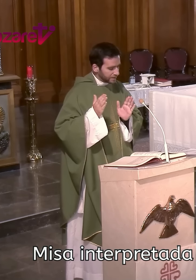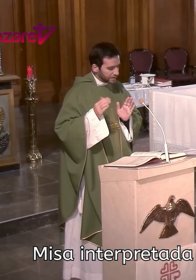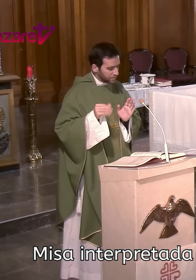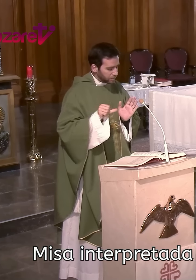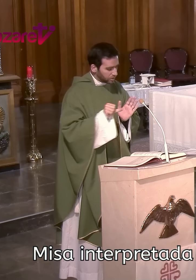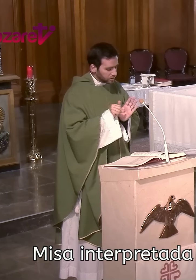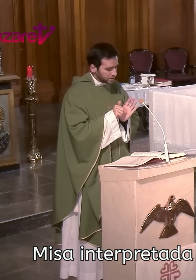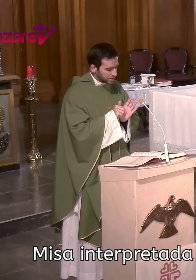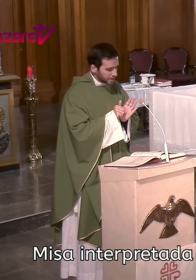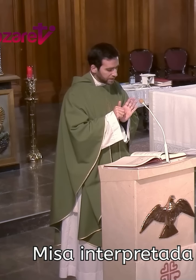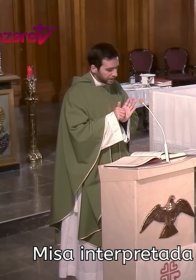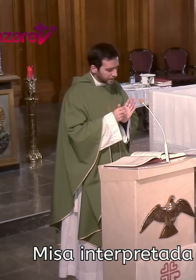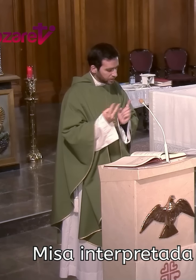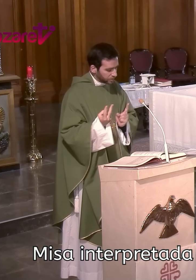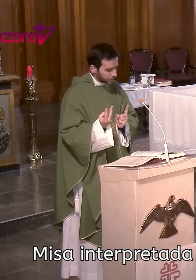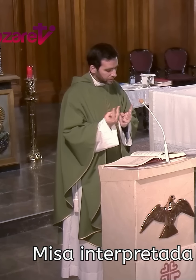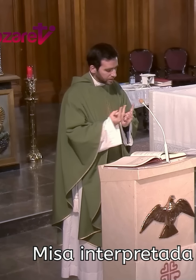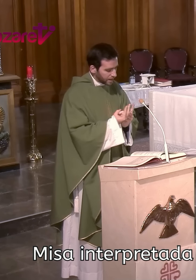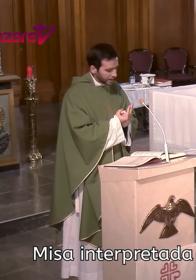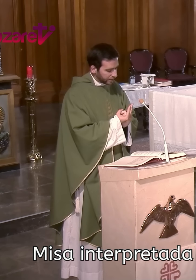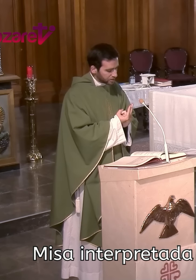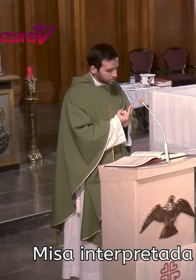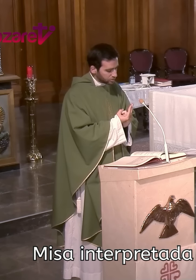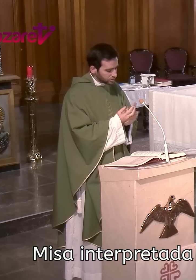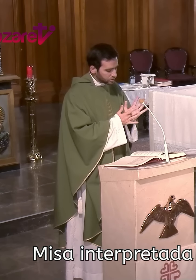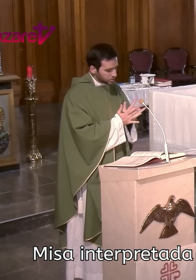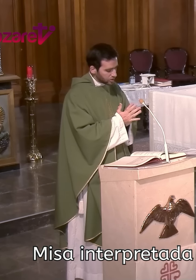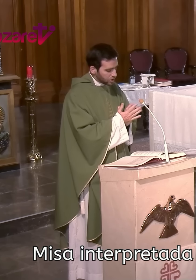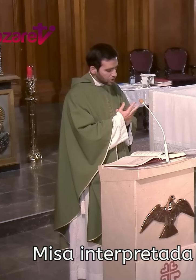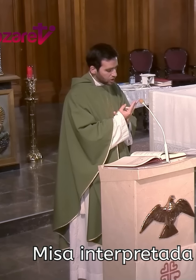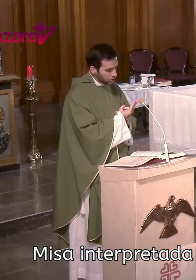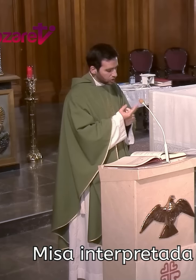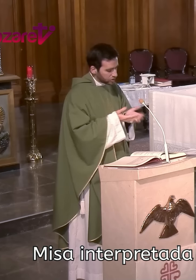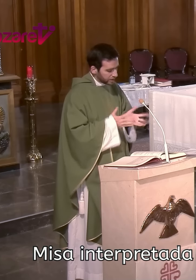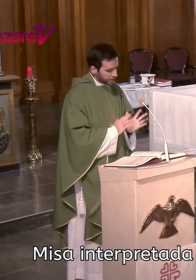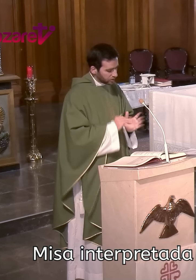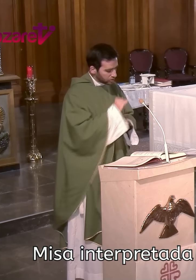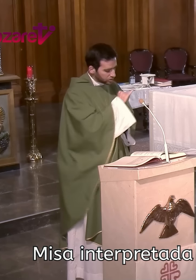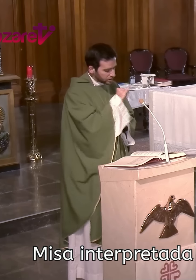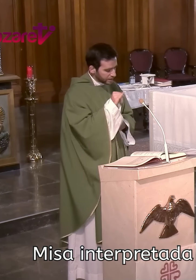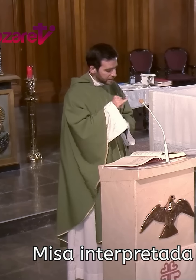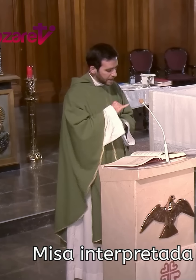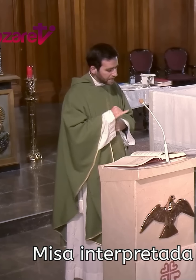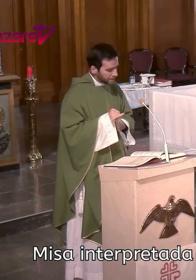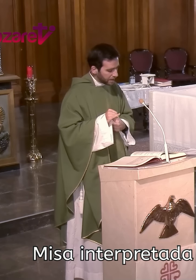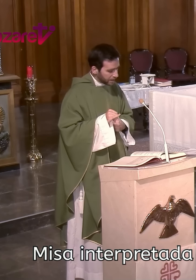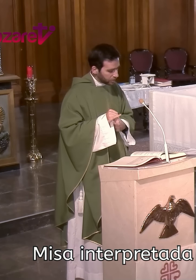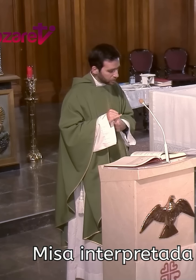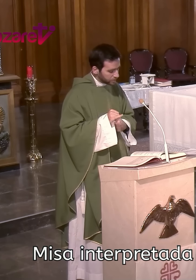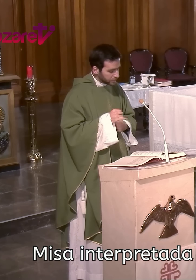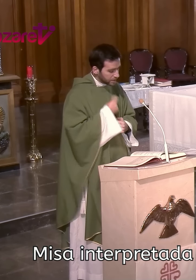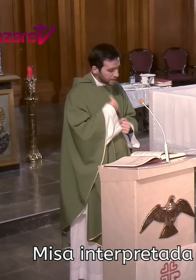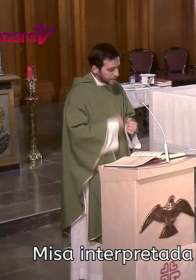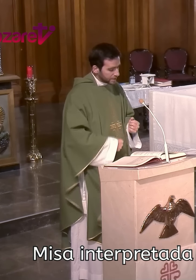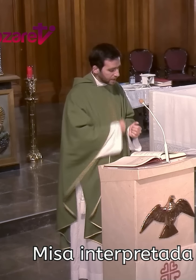En aquel tiempo se acercaron a Jesús los hijos de